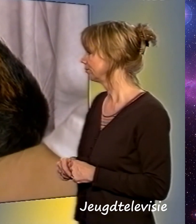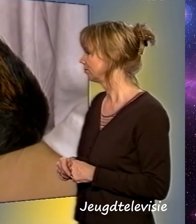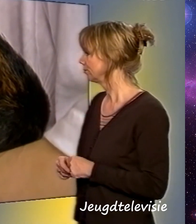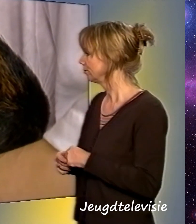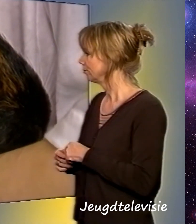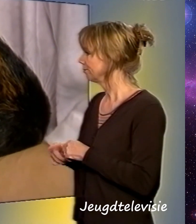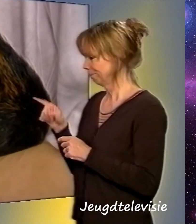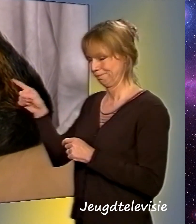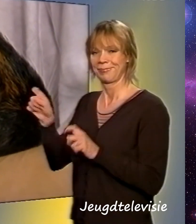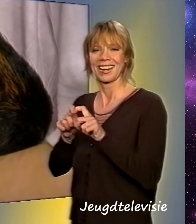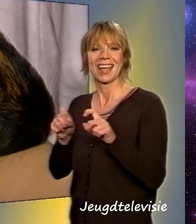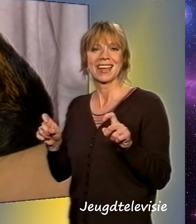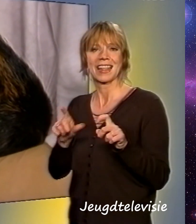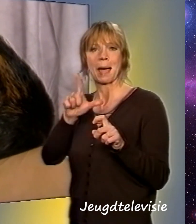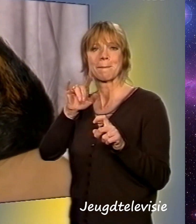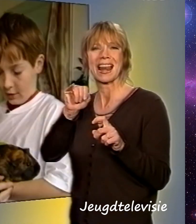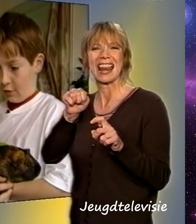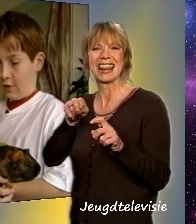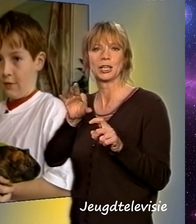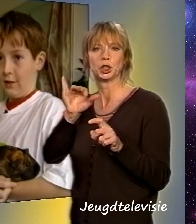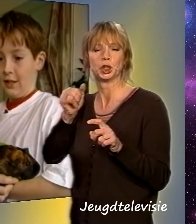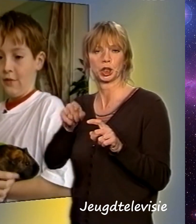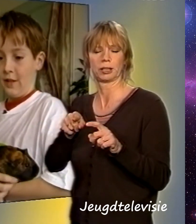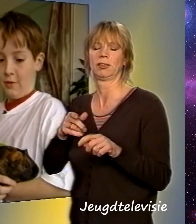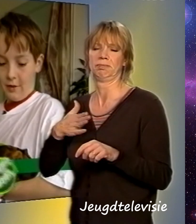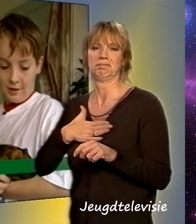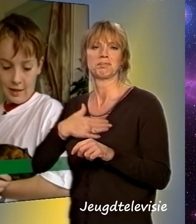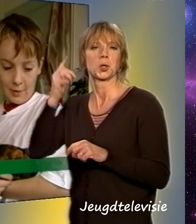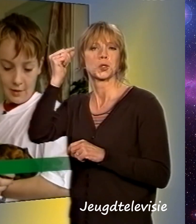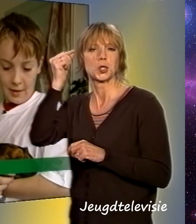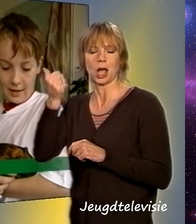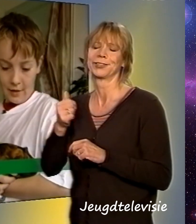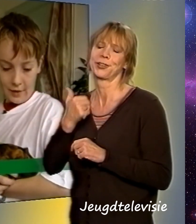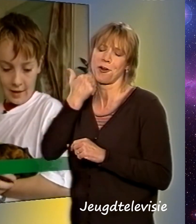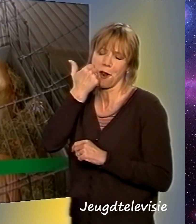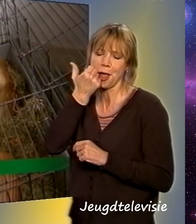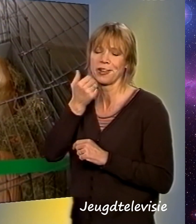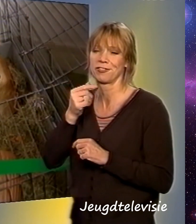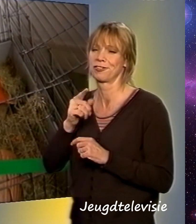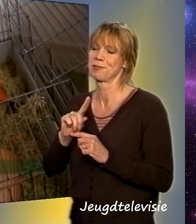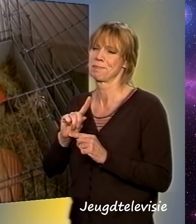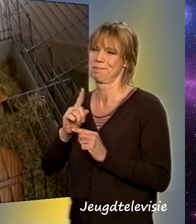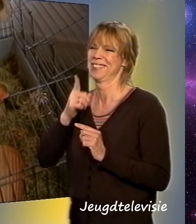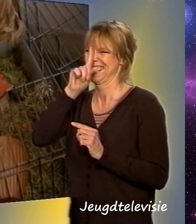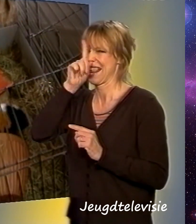dit is kindje is de kaviaar van mijn zusje het is nogal wat lief en robot slimmer dan mijn cavia